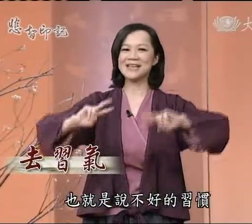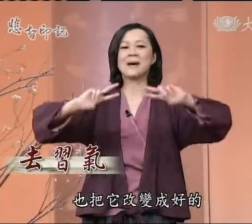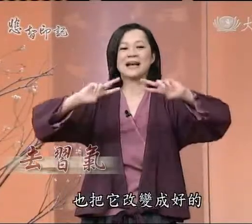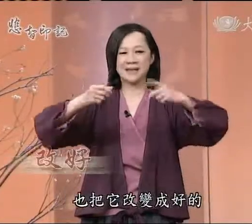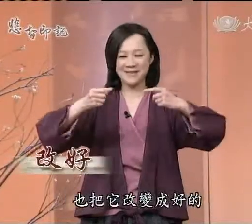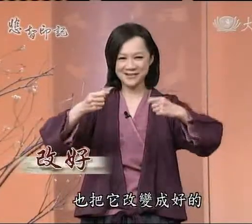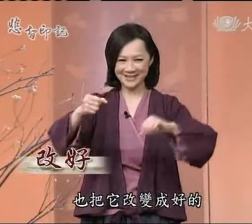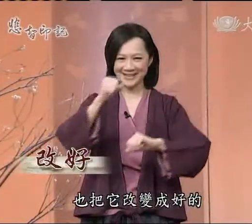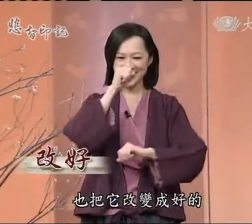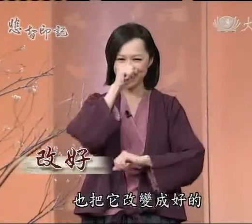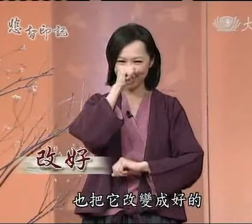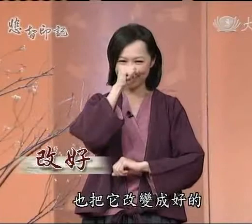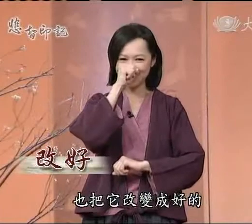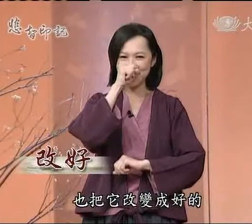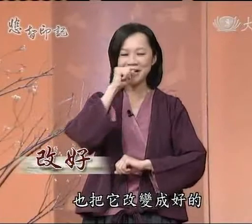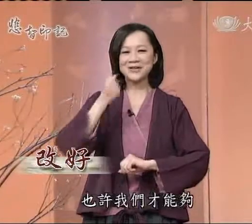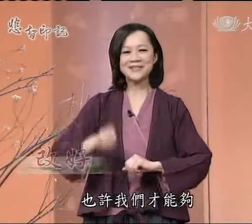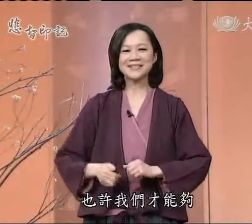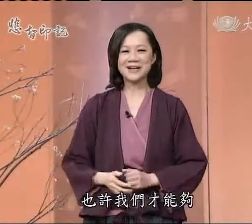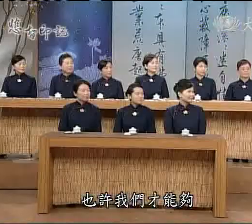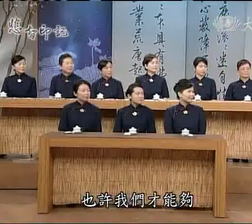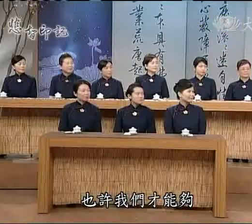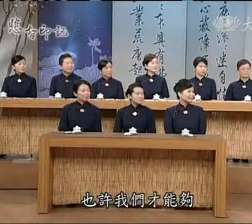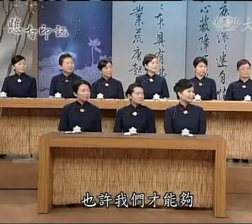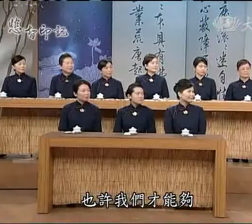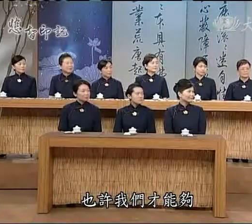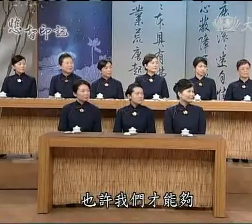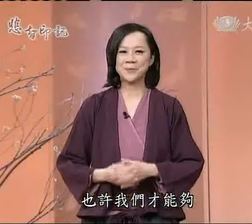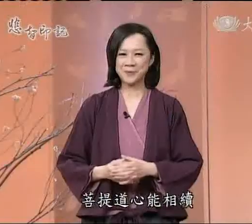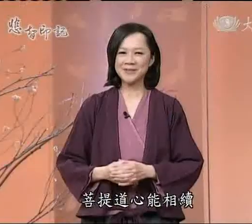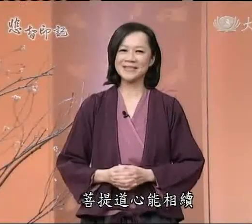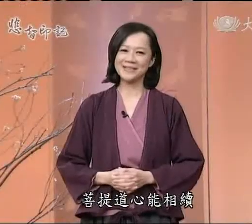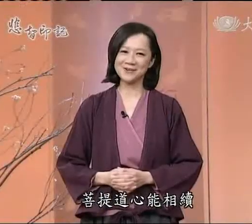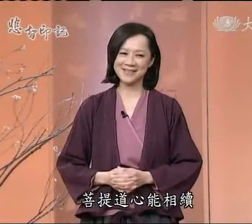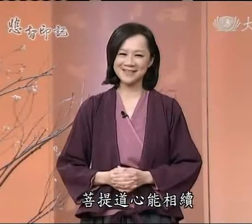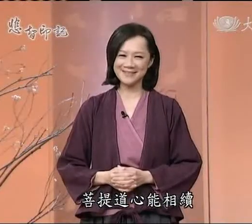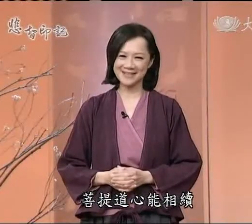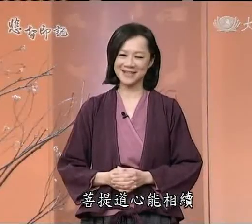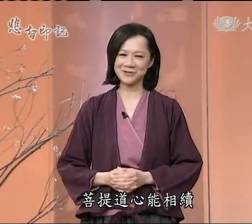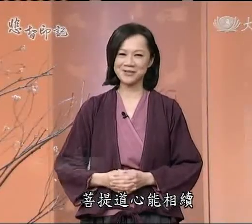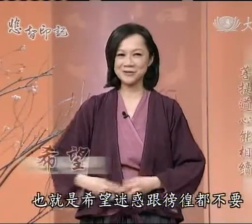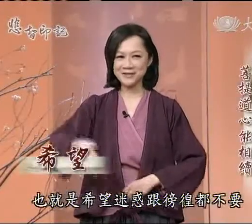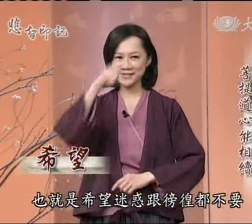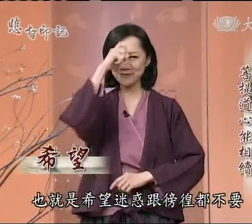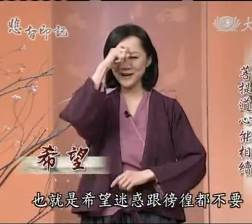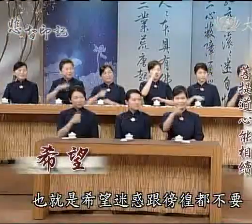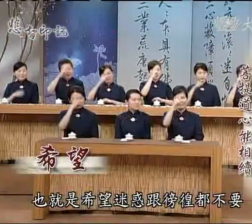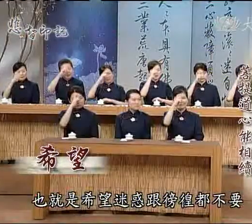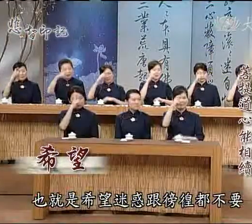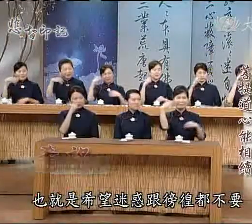把它改变成好的，如此呢我们才能够菩提道心能相续，也就是希望迷